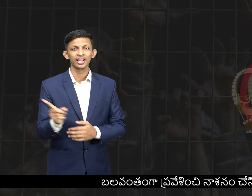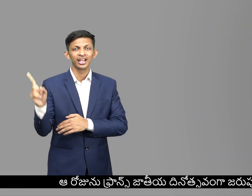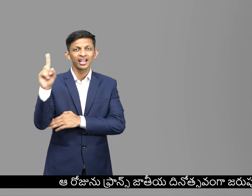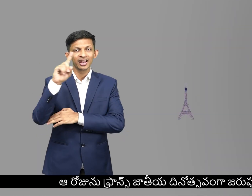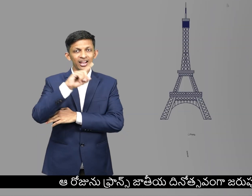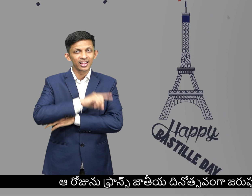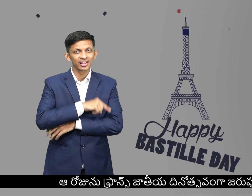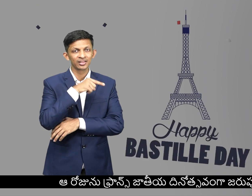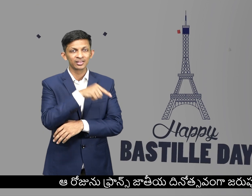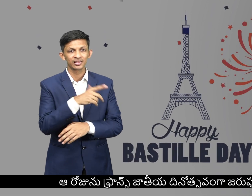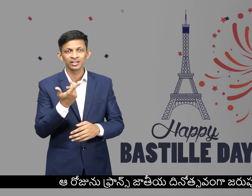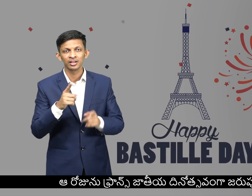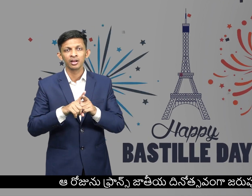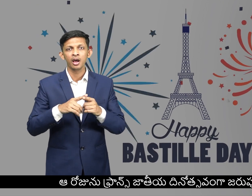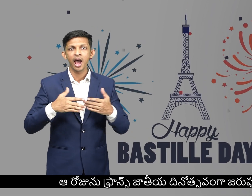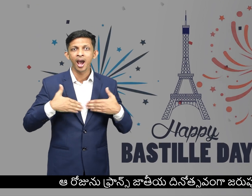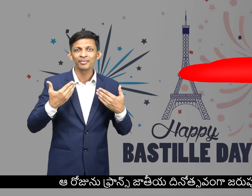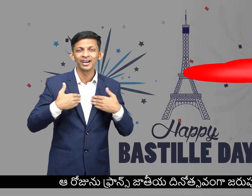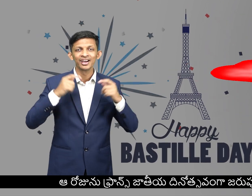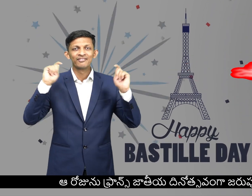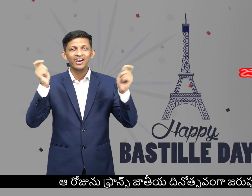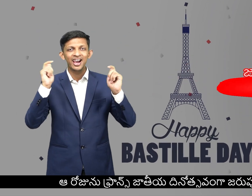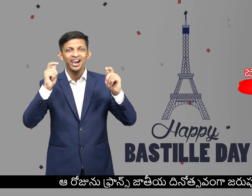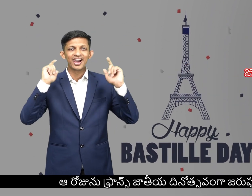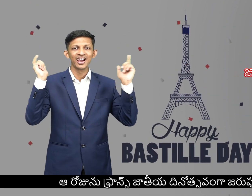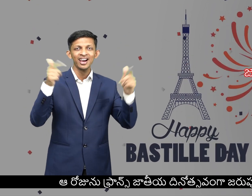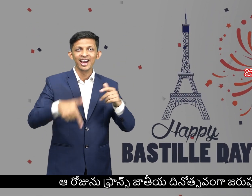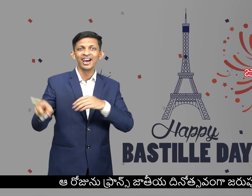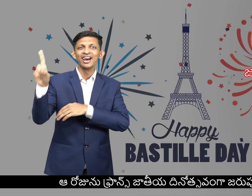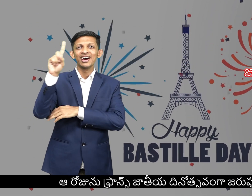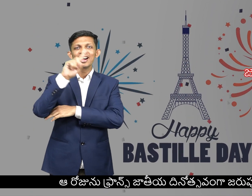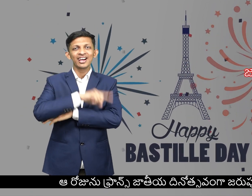ఆ రోజును ఫ్రాన్స్ జాతీయ దినోత్సవంగా జరుపుకుంటున్నారు.